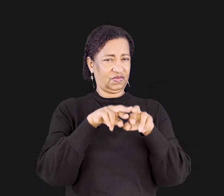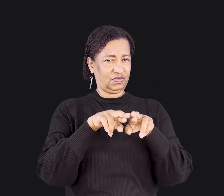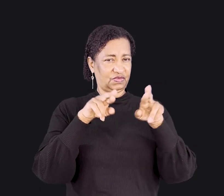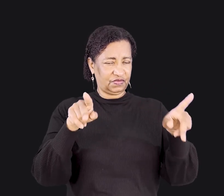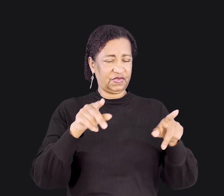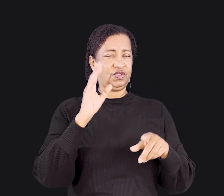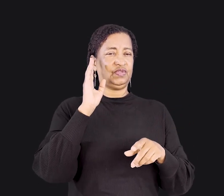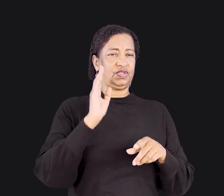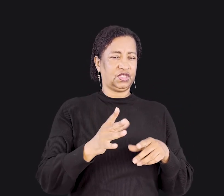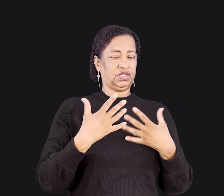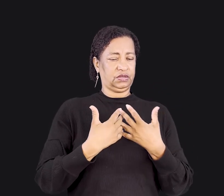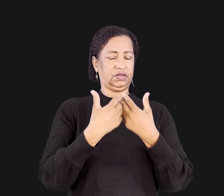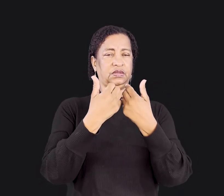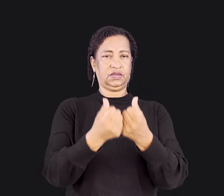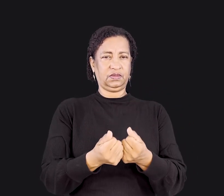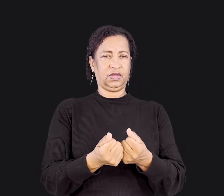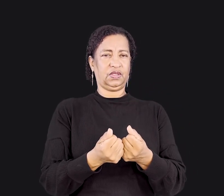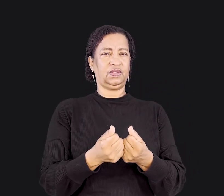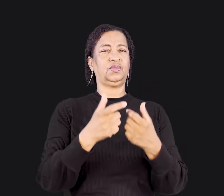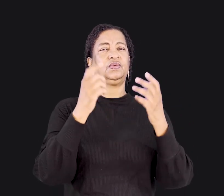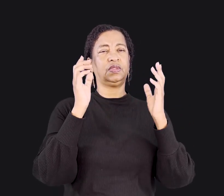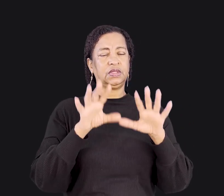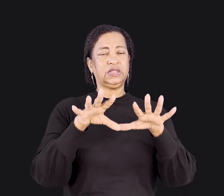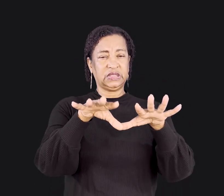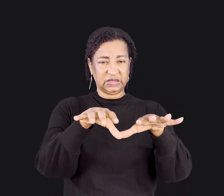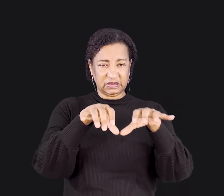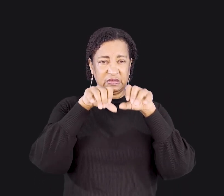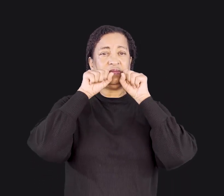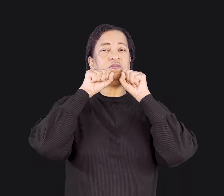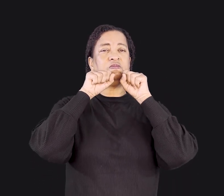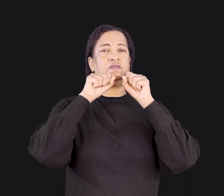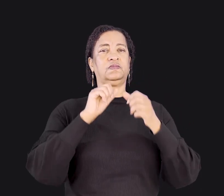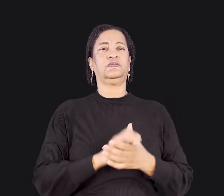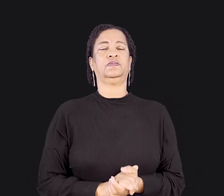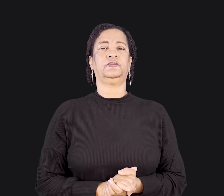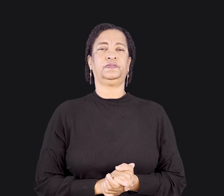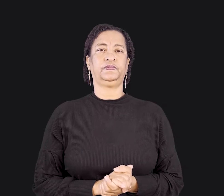diferente daquele que já receberam, que seja amaldiçoado.